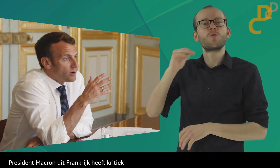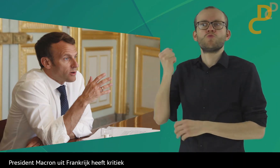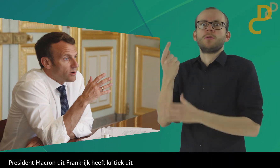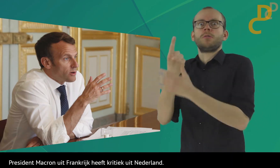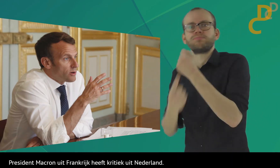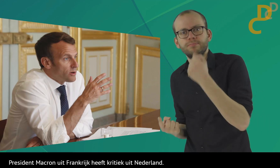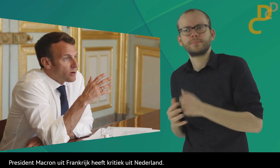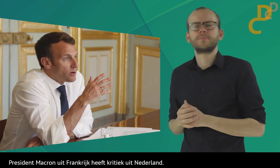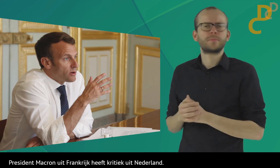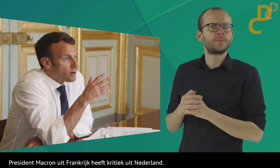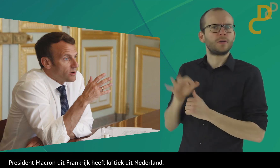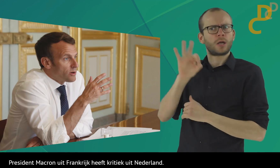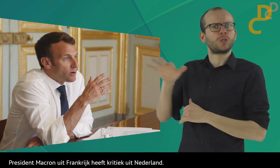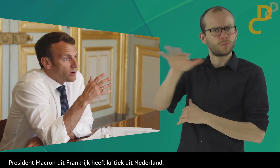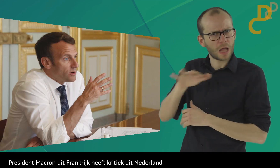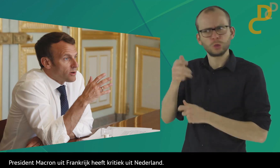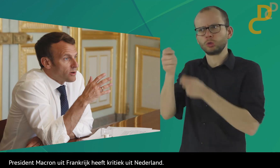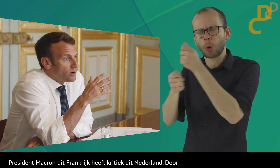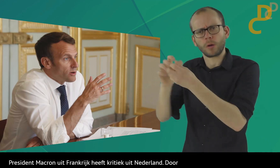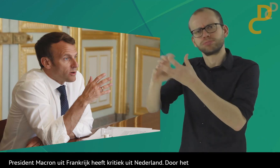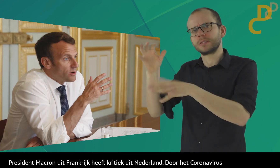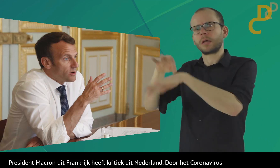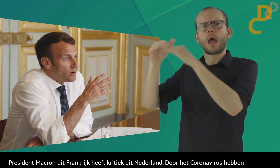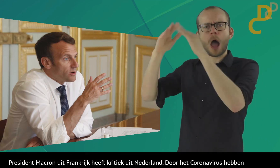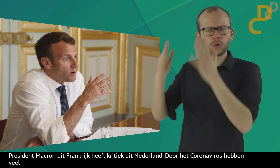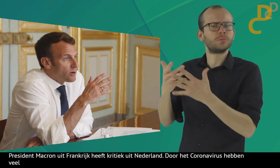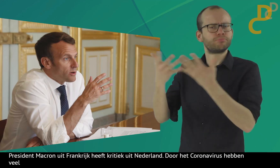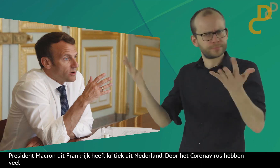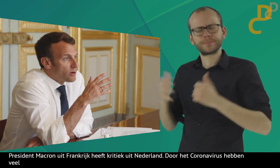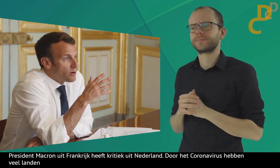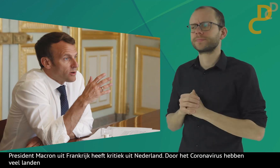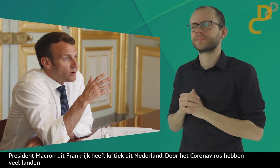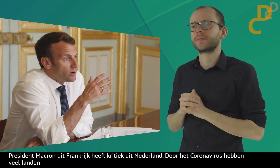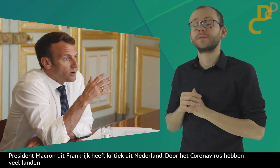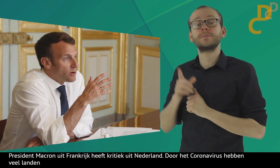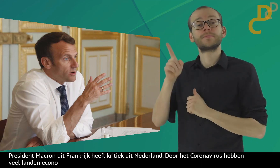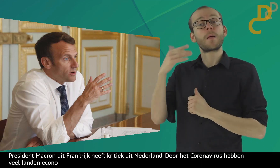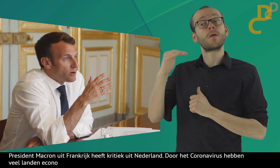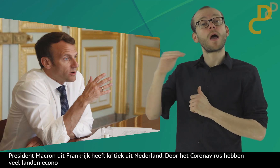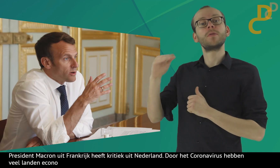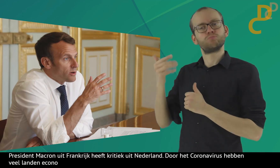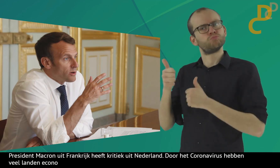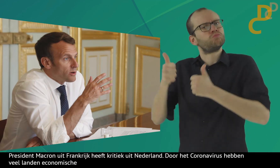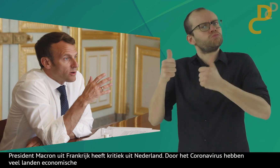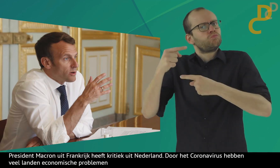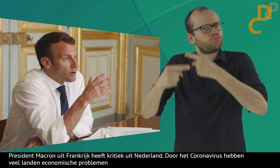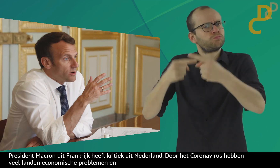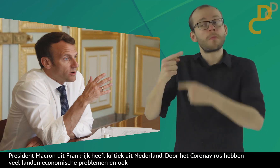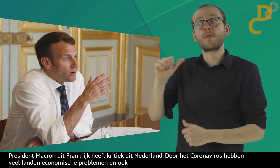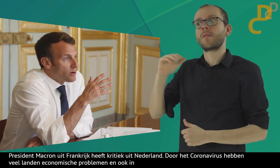het coronavirus hebben heel veel landen economische problemen. Dus, en ook in ziekenhuizen natuurlijk. En in sommige